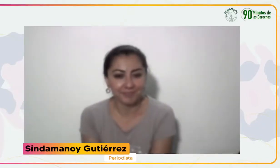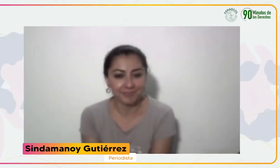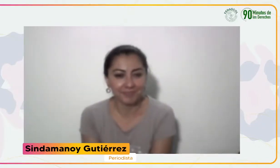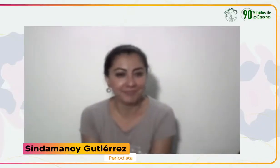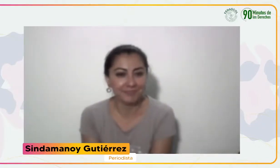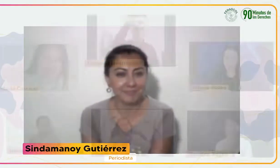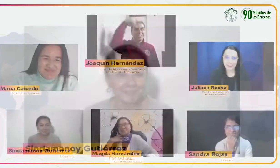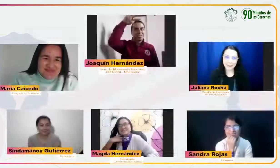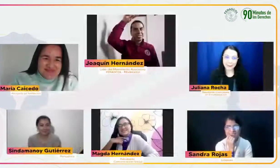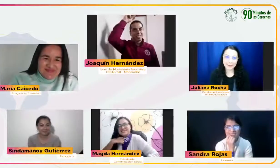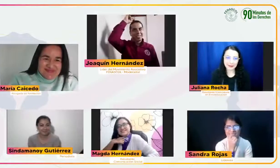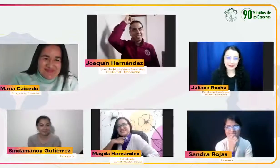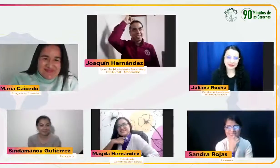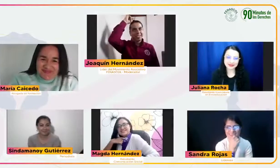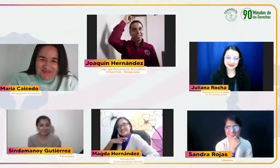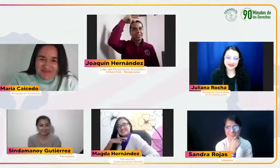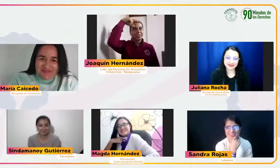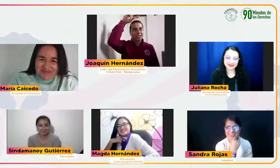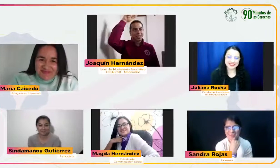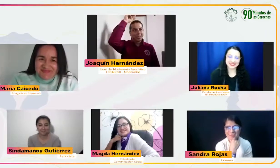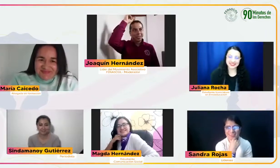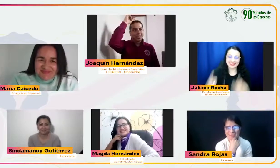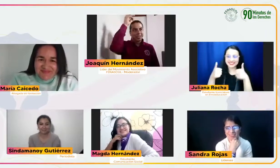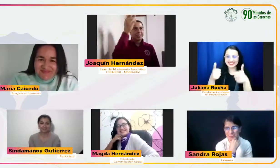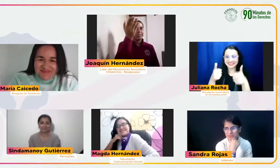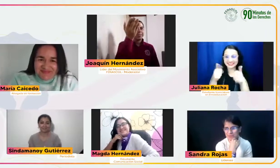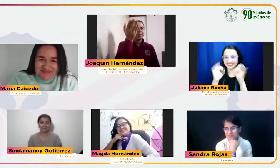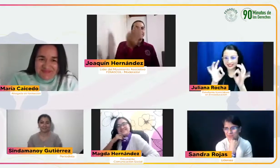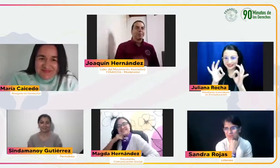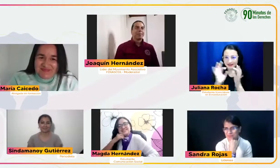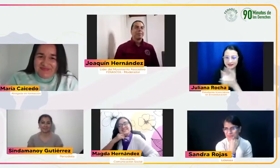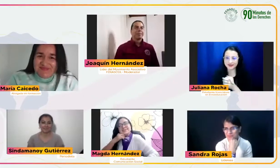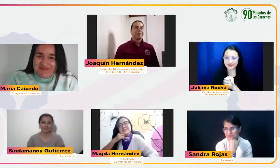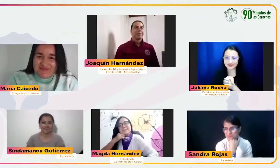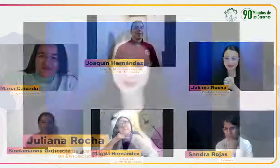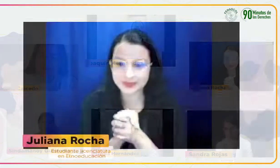Gracias. Vamos ahora con Juliana. Dale, Juliana.